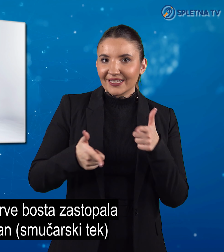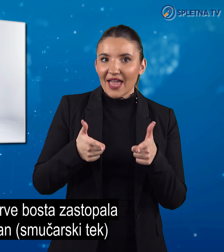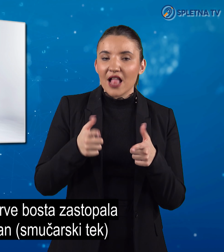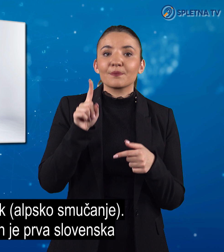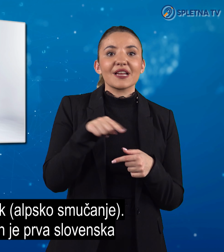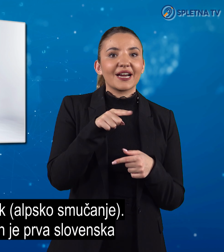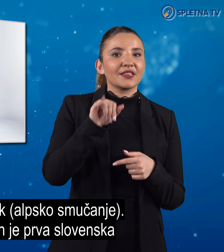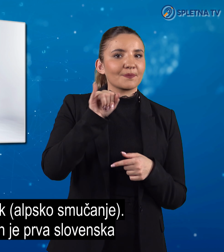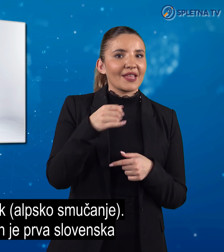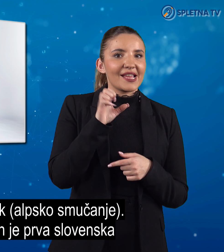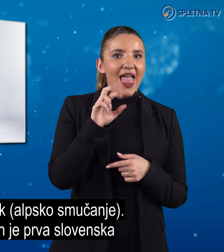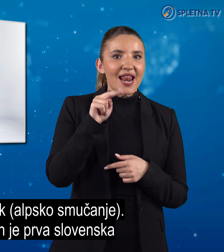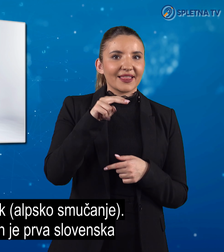Slivnik, alpsko smučanje.